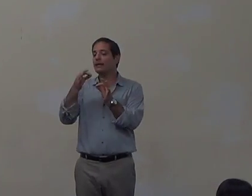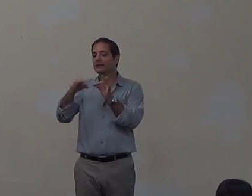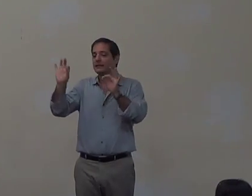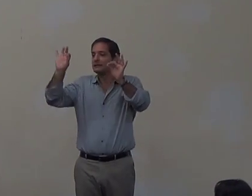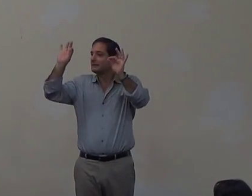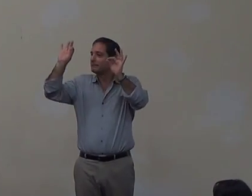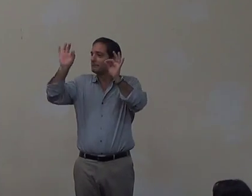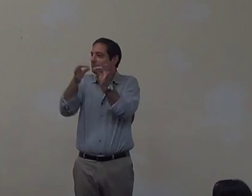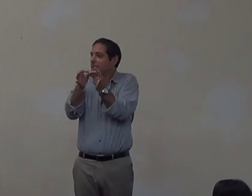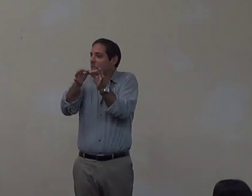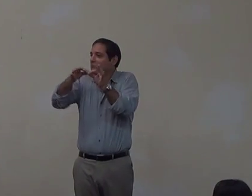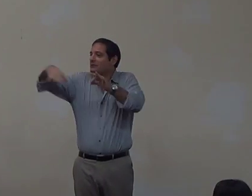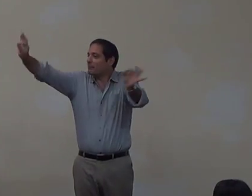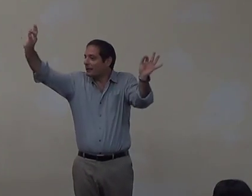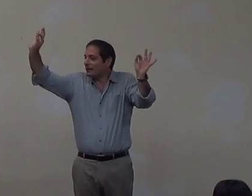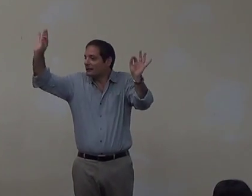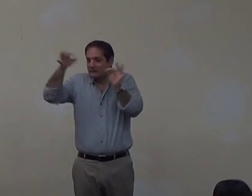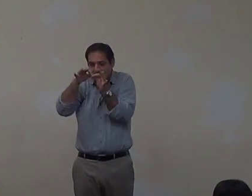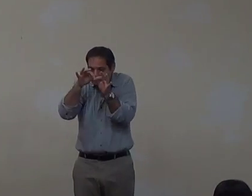simple.